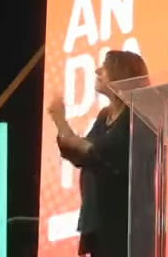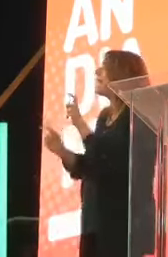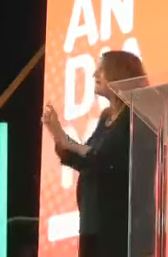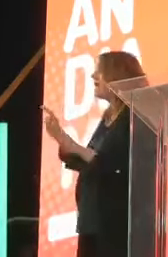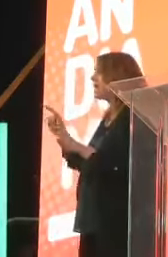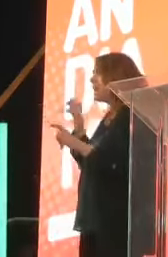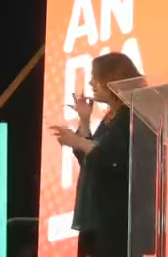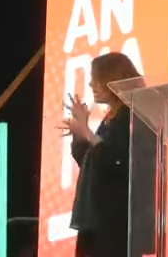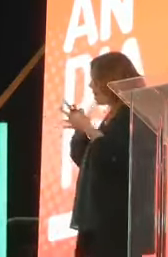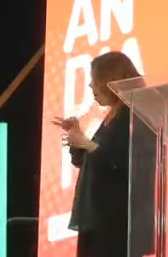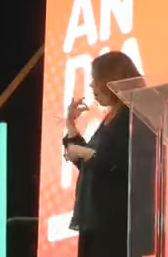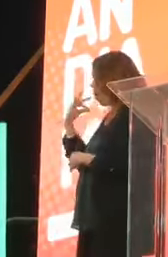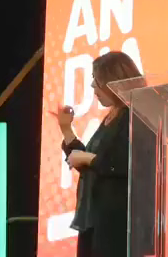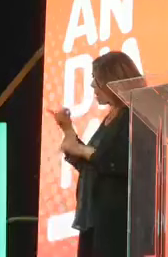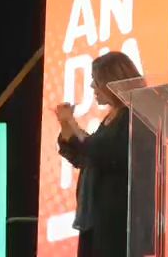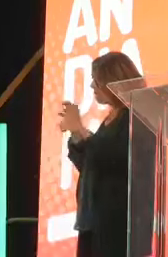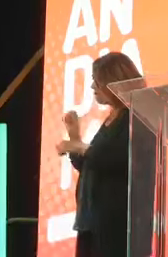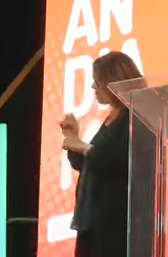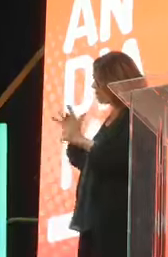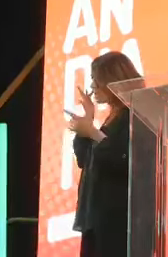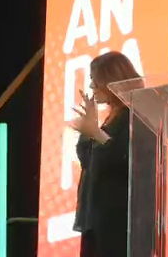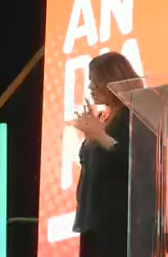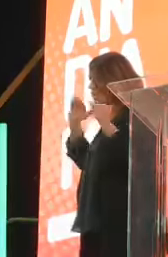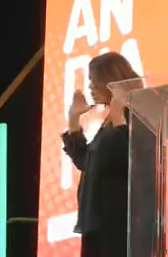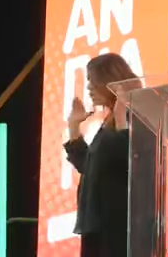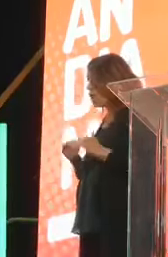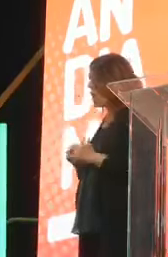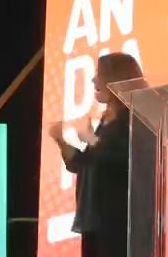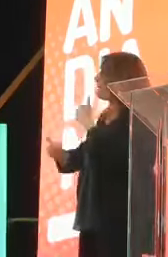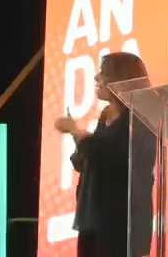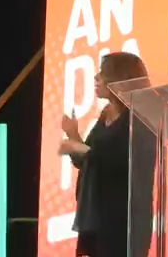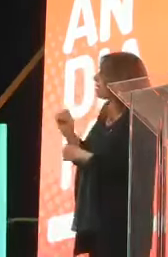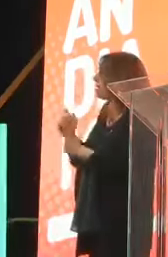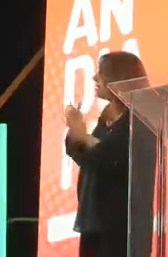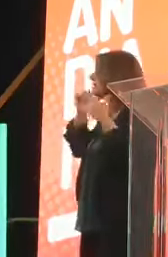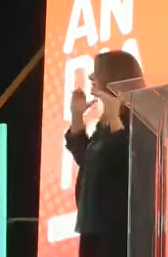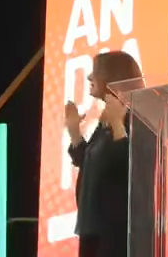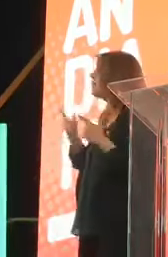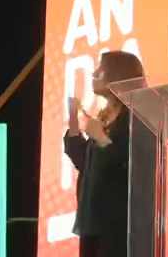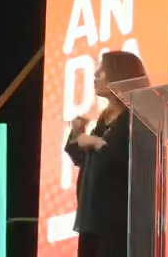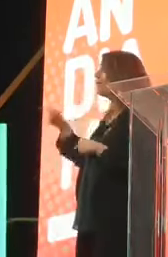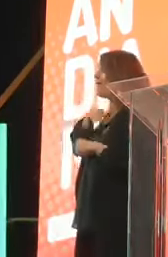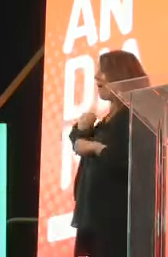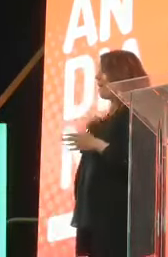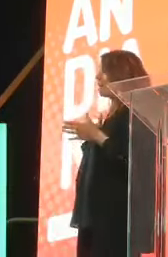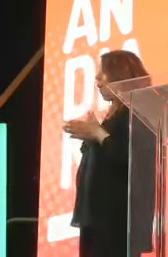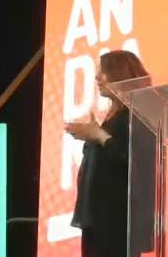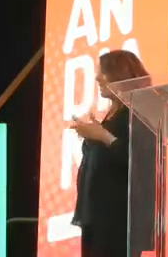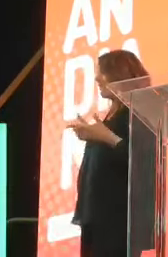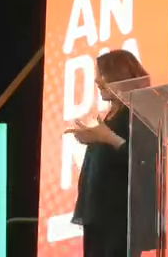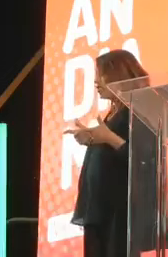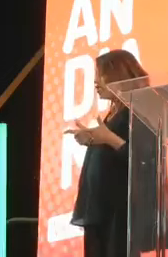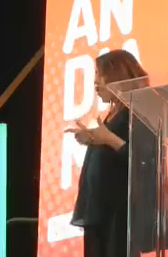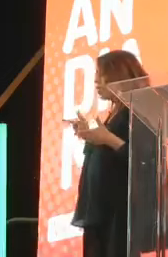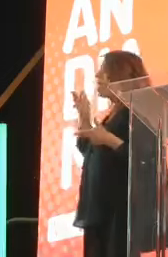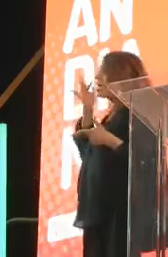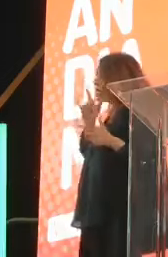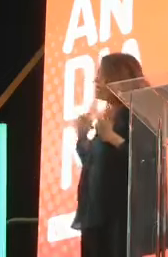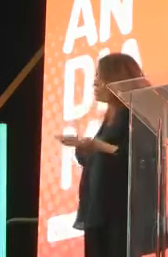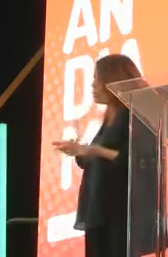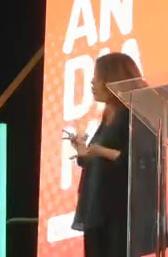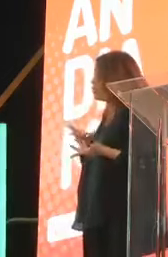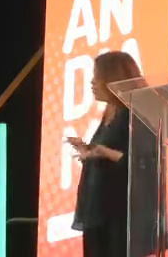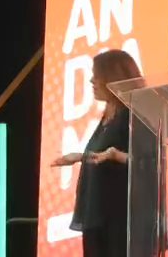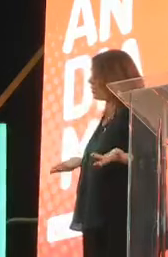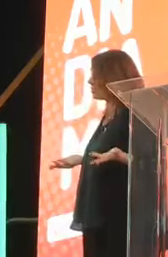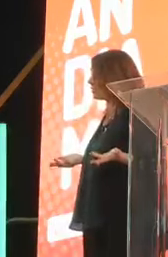la qualità della formazione, del percorso didattico, perché se non c'è motivazione poi è chiaro che si rischia questo.